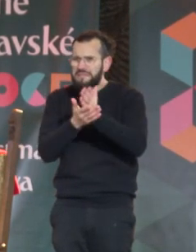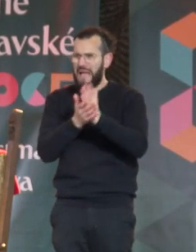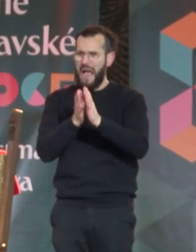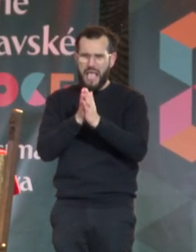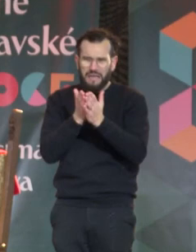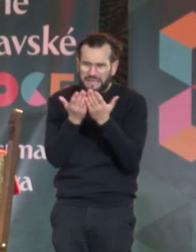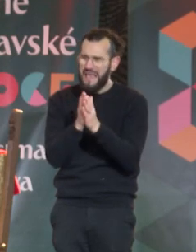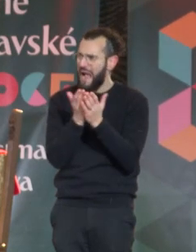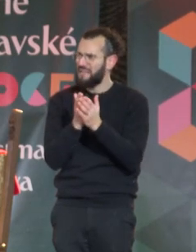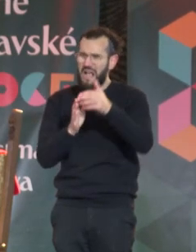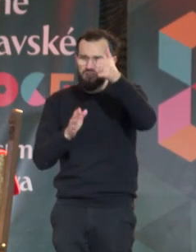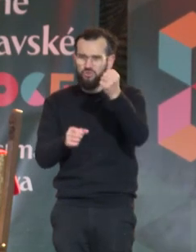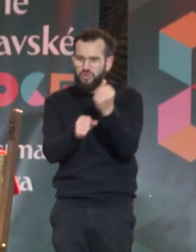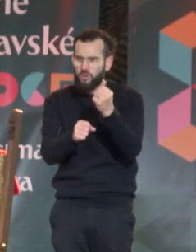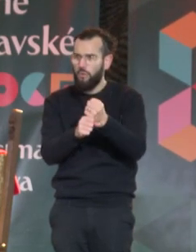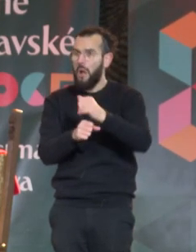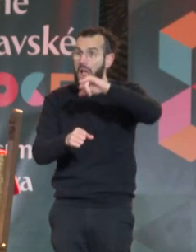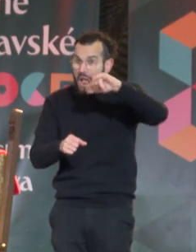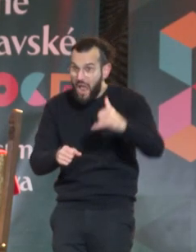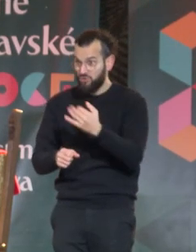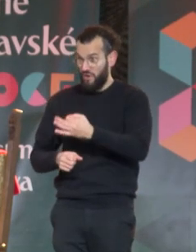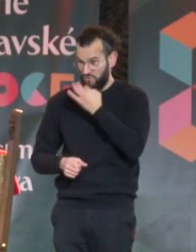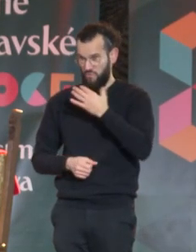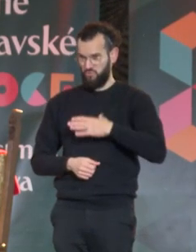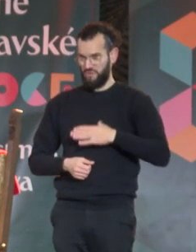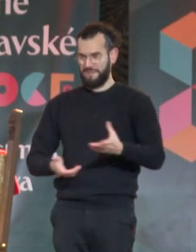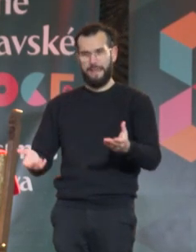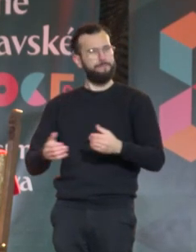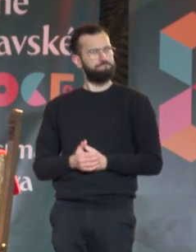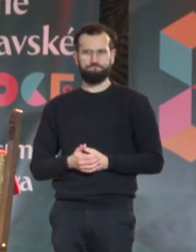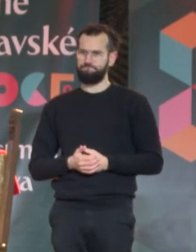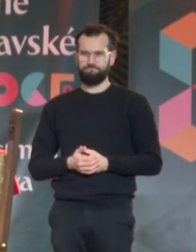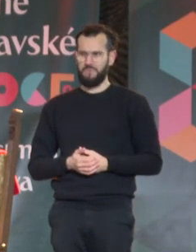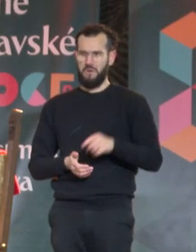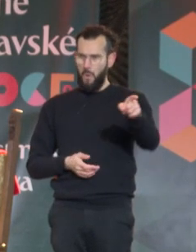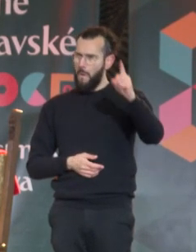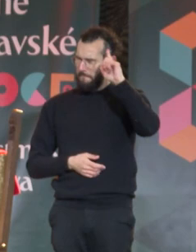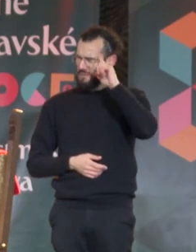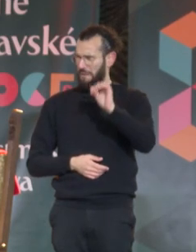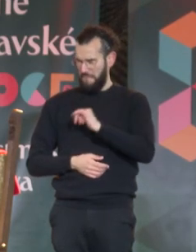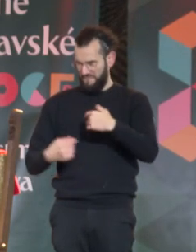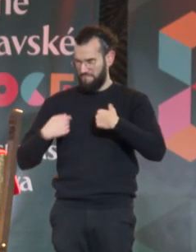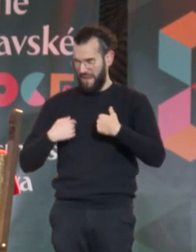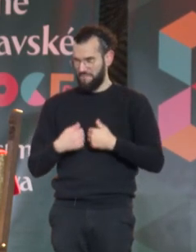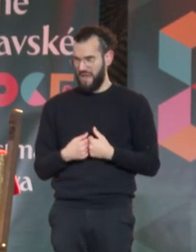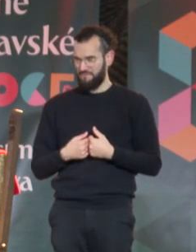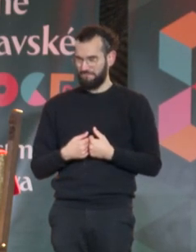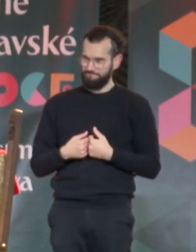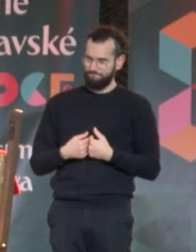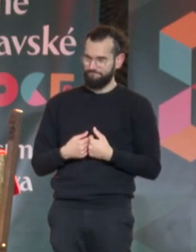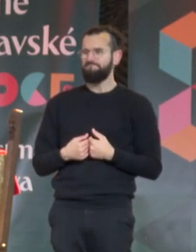knihách celý týždeň a nestačilo mu to. Asi si myslí, že to baví aj mňa. A má vlastne